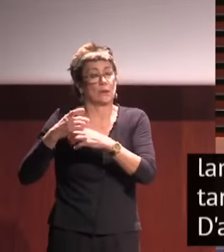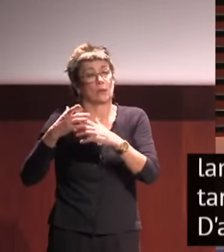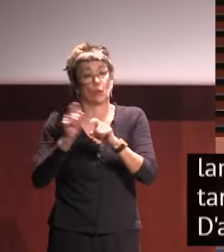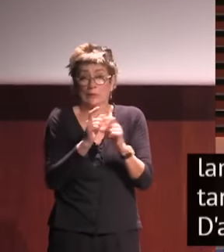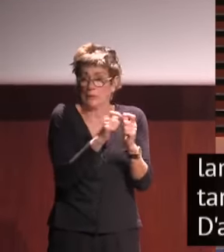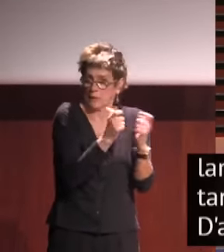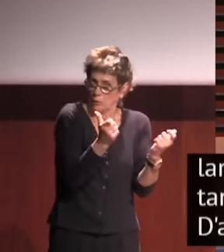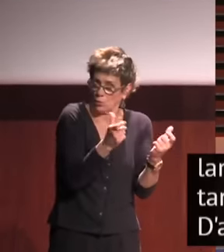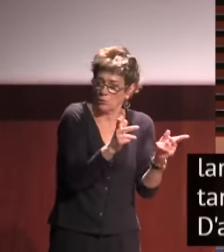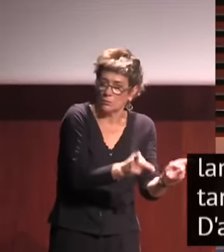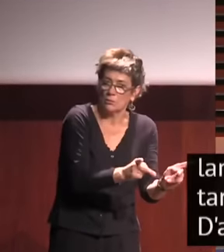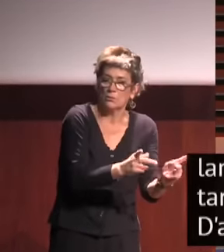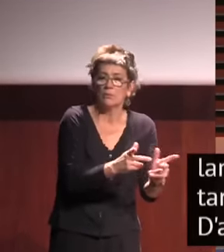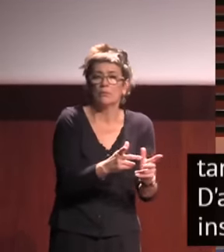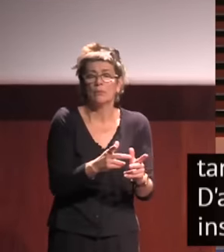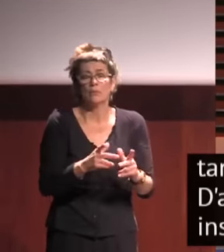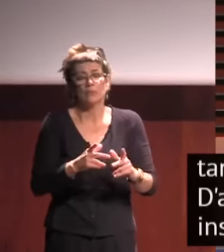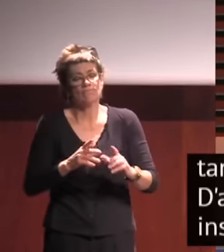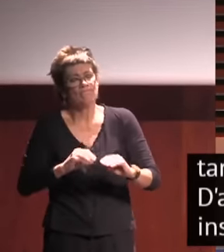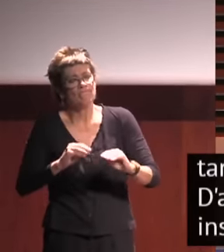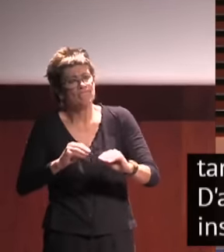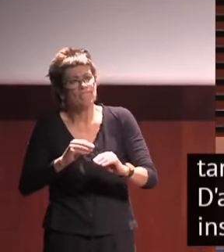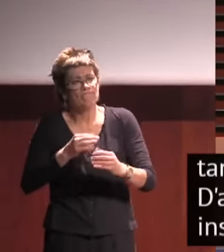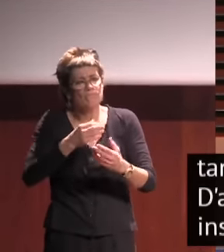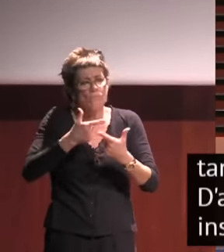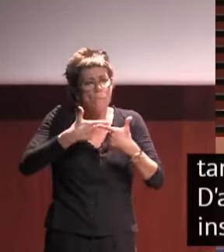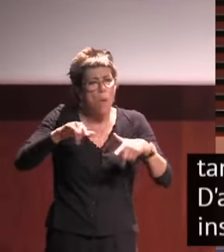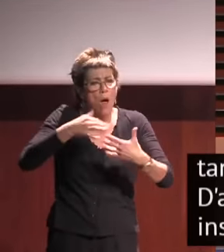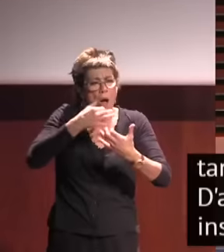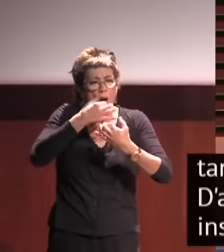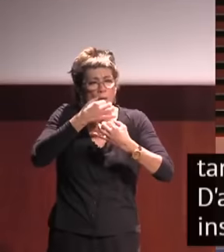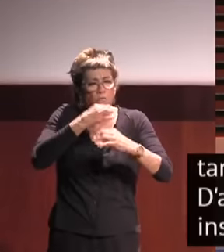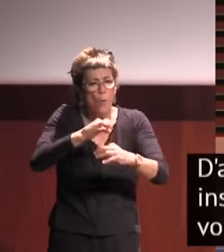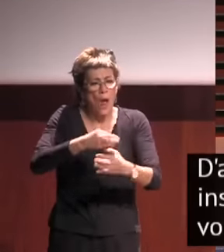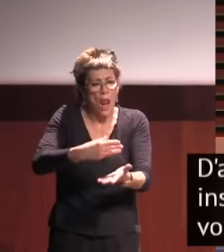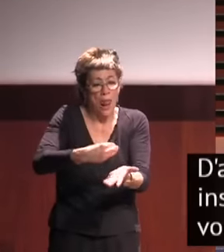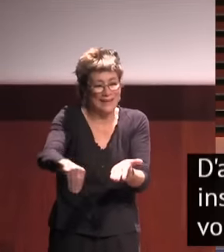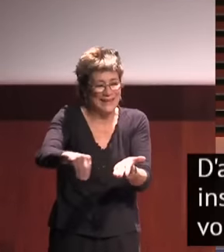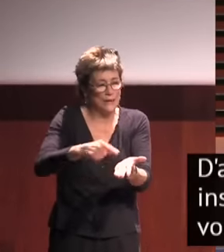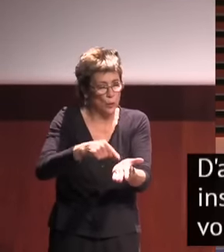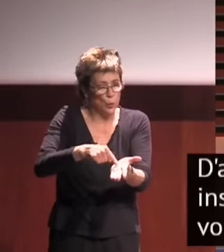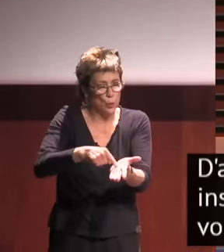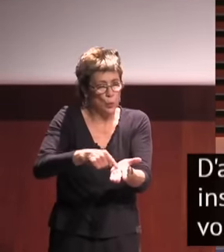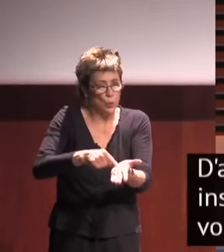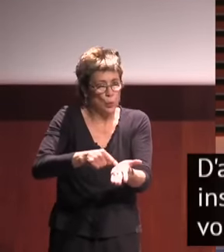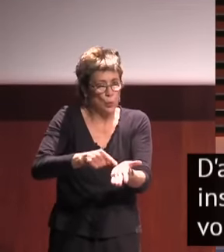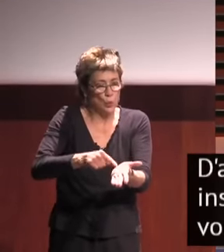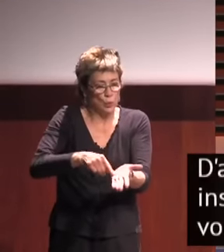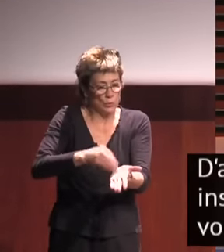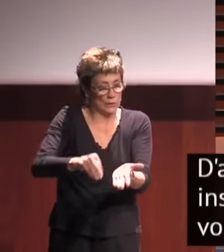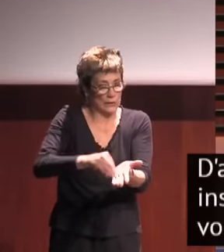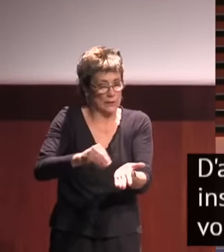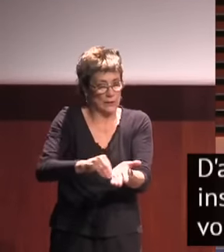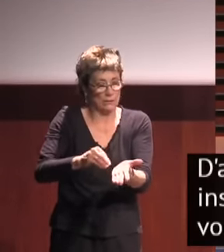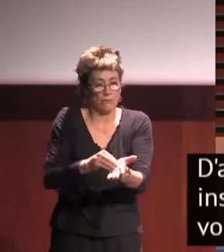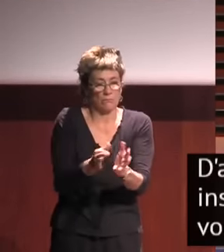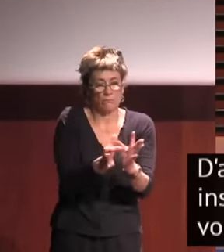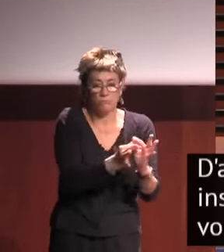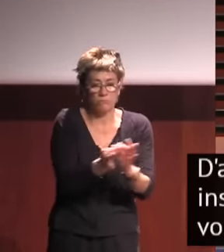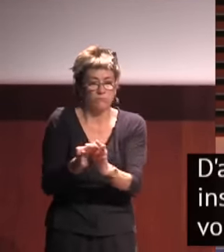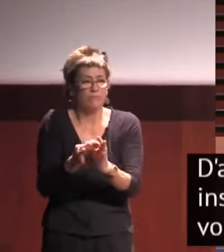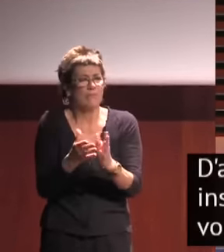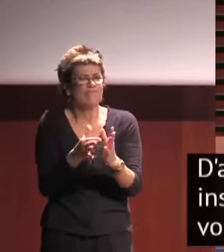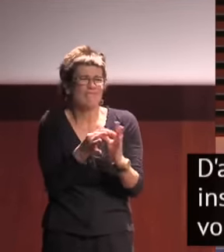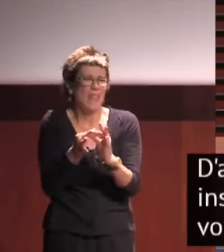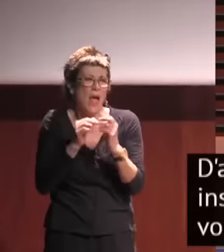institutionnel et pédagogique, l'apprentissage de la langue vocale dans sa modalité écrite est resté longuement étroitement lié à l'apprentissage de